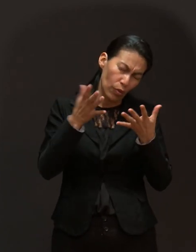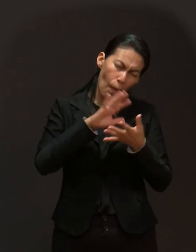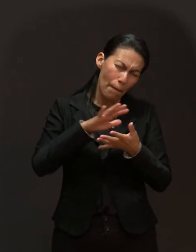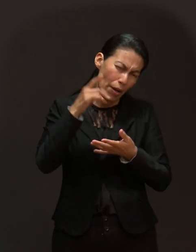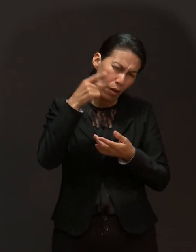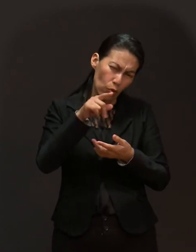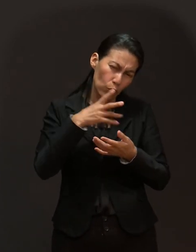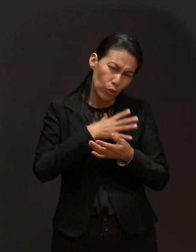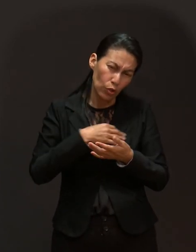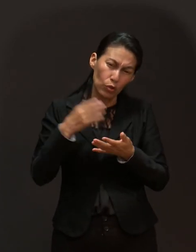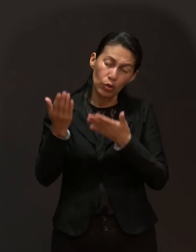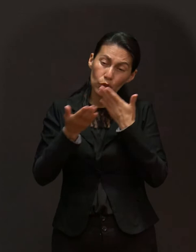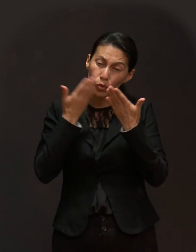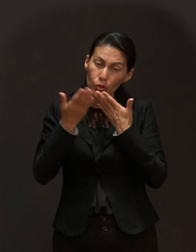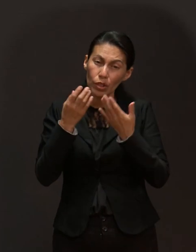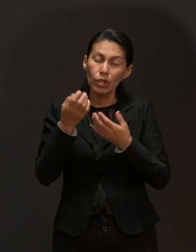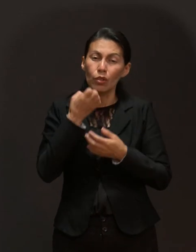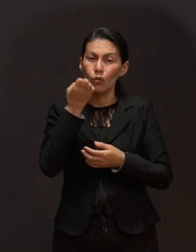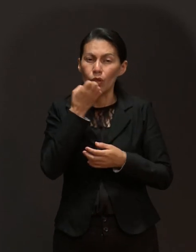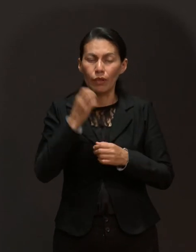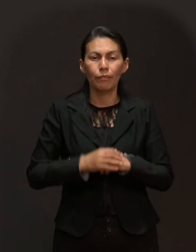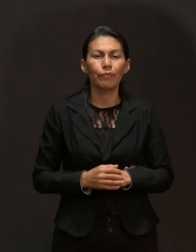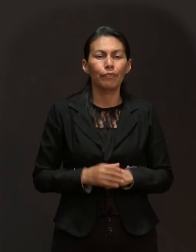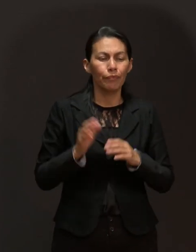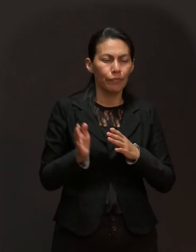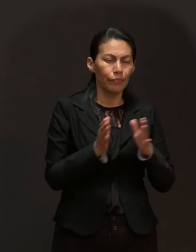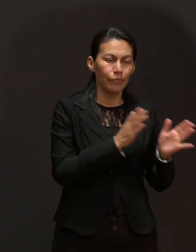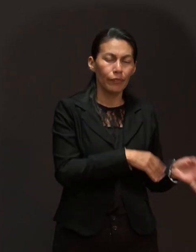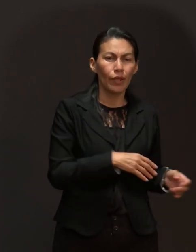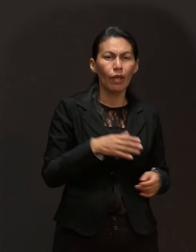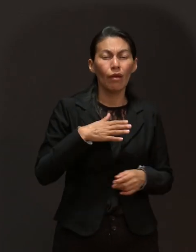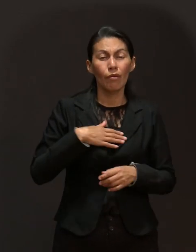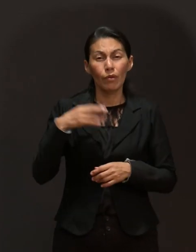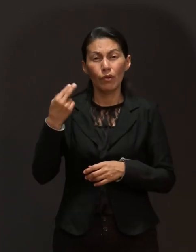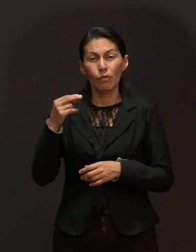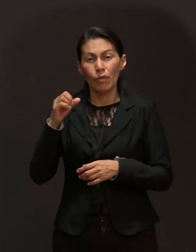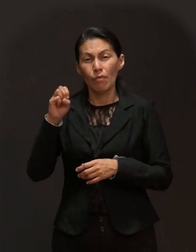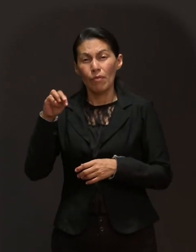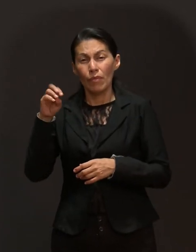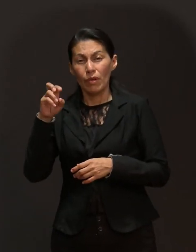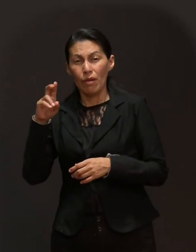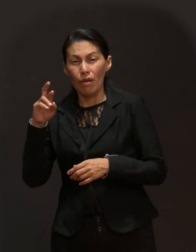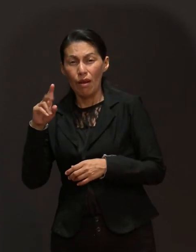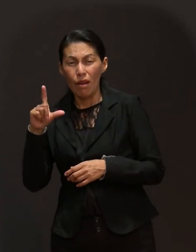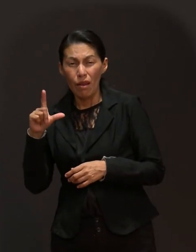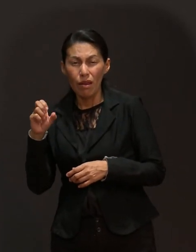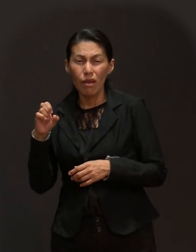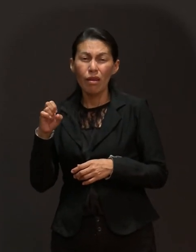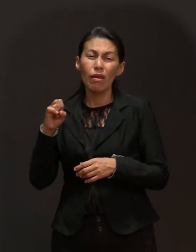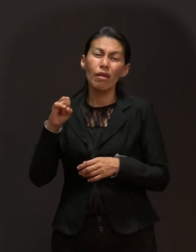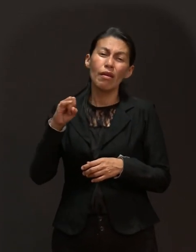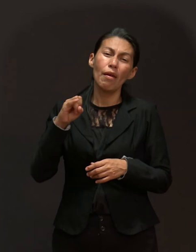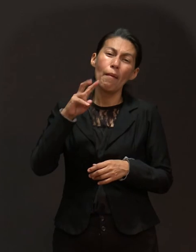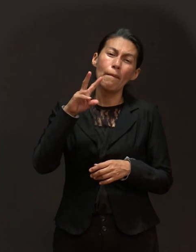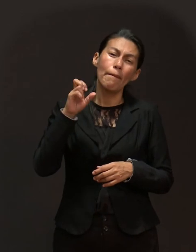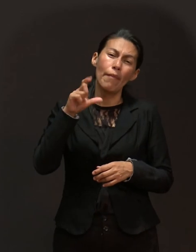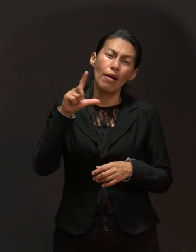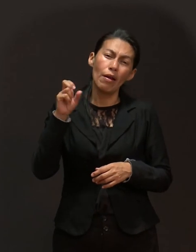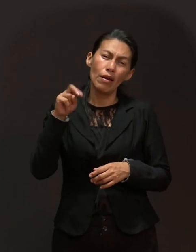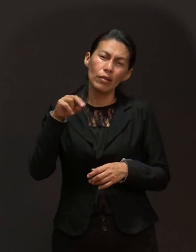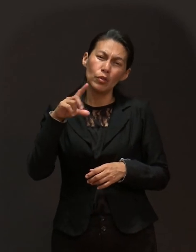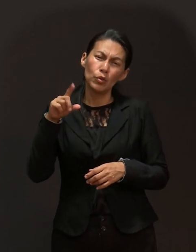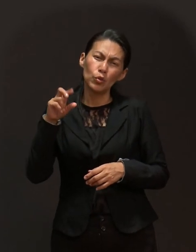Mi nombre es Mariela Hernández Valenzuela Pido oren por mi hermano Juan Manuel Hernández